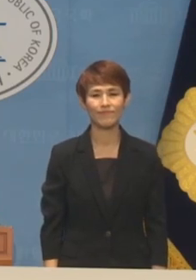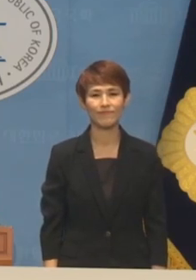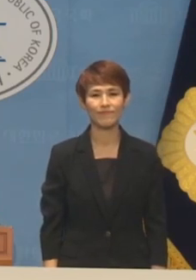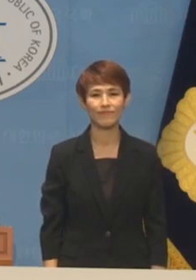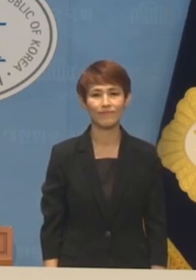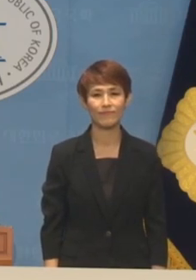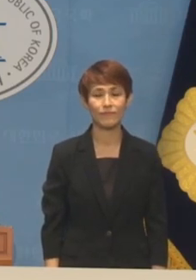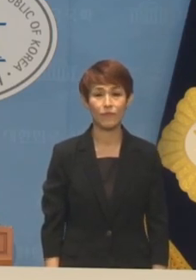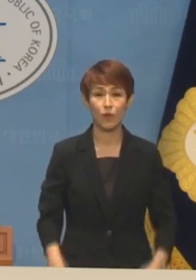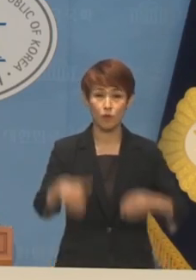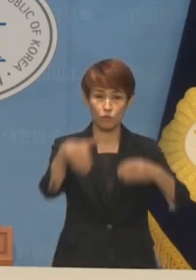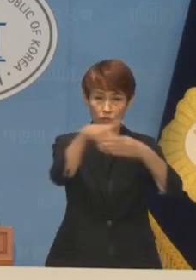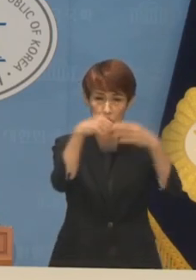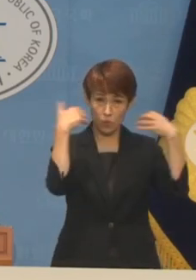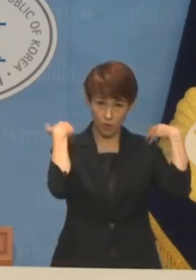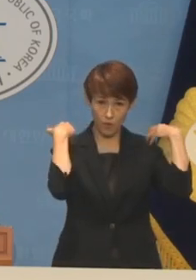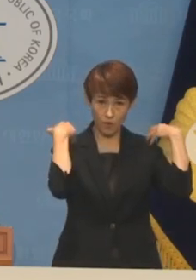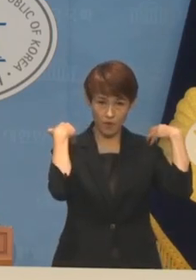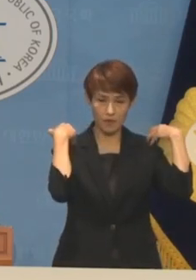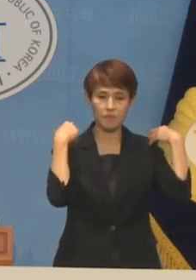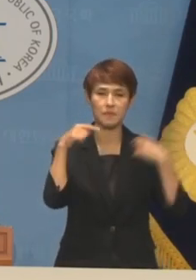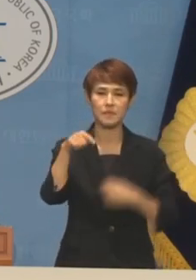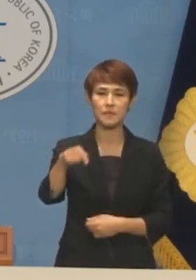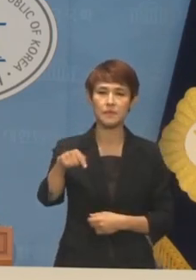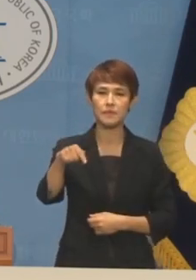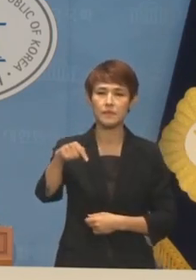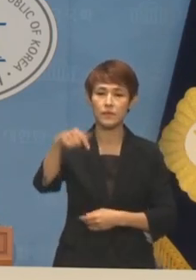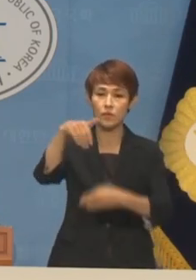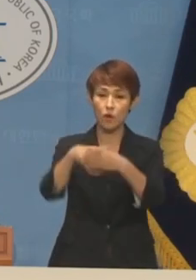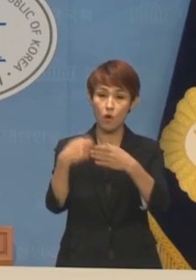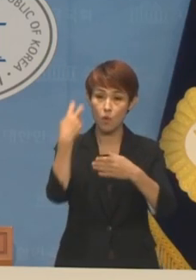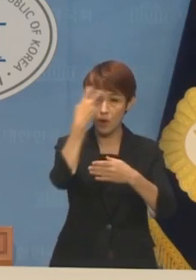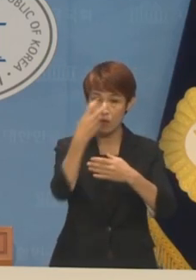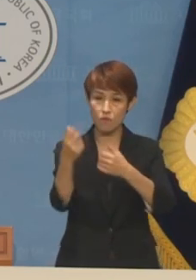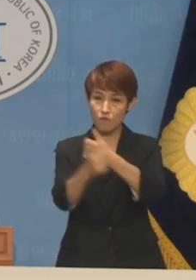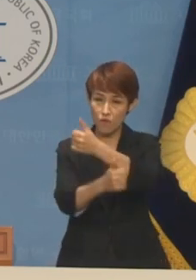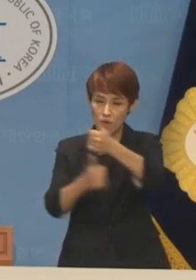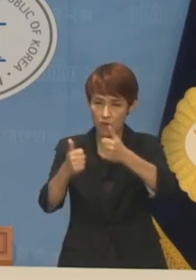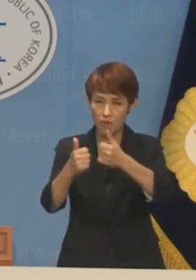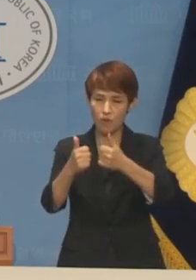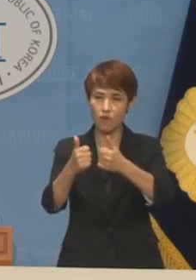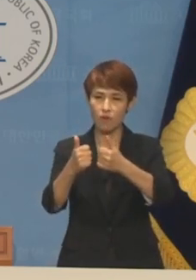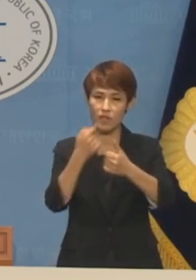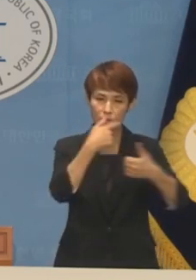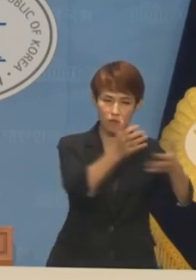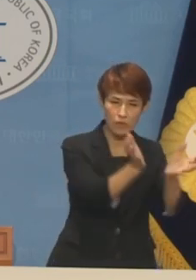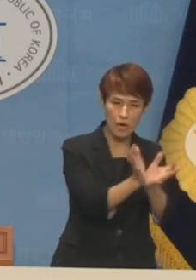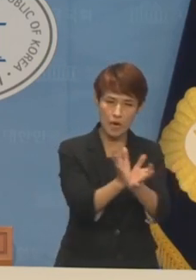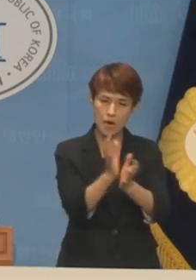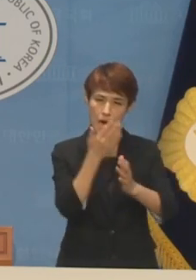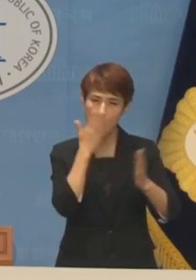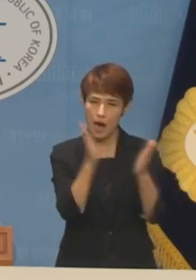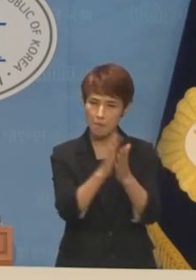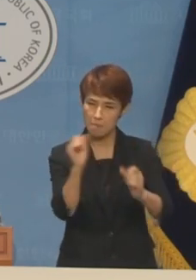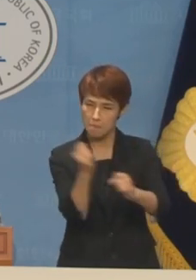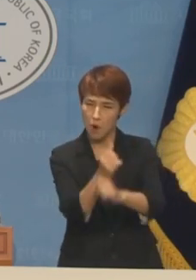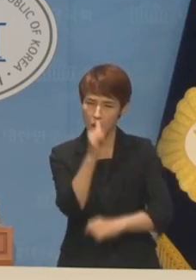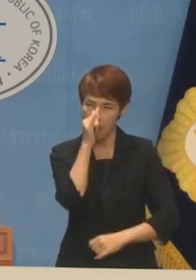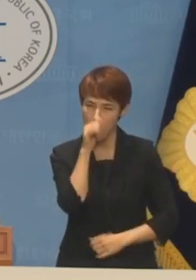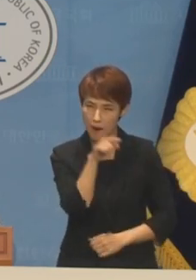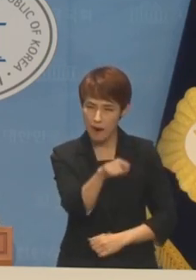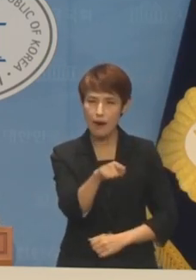문재인 정권에서 선관위의 민주당 간의 유착과 공생에 대한 논란은 이미 여러 언론을 통해 보도된